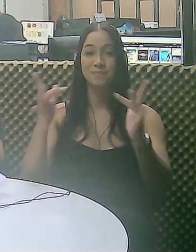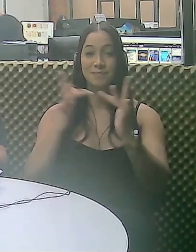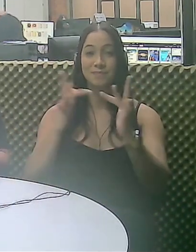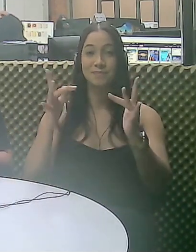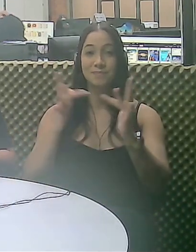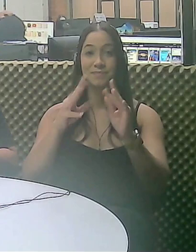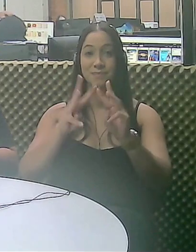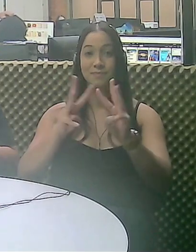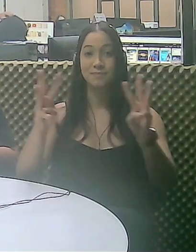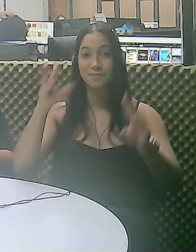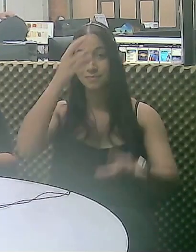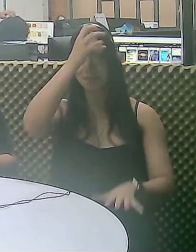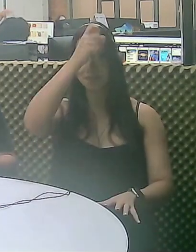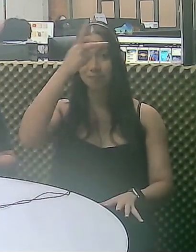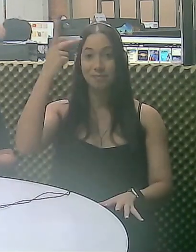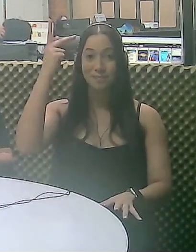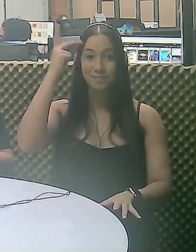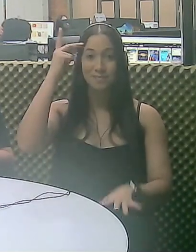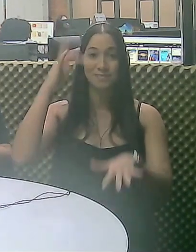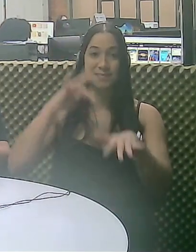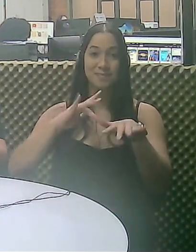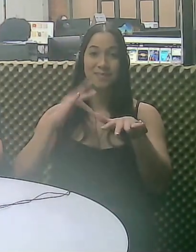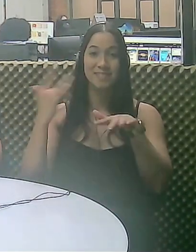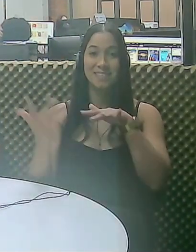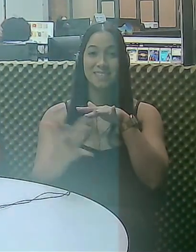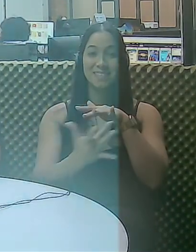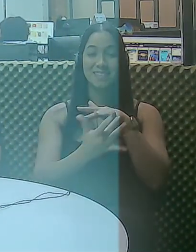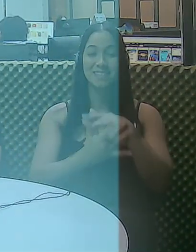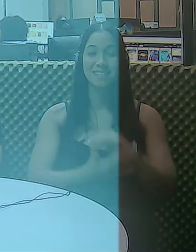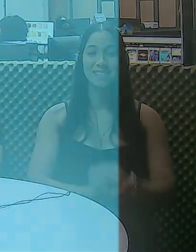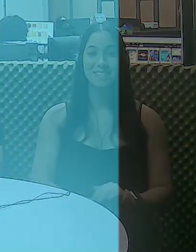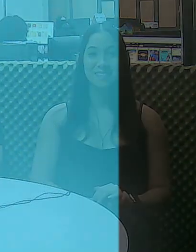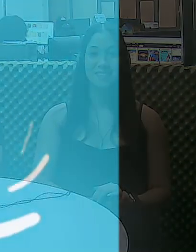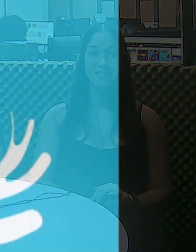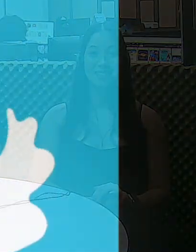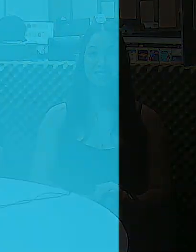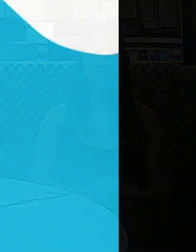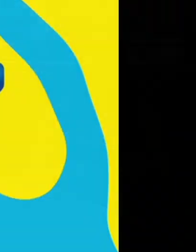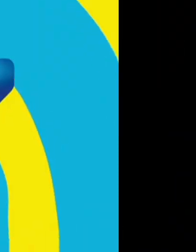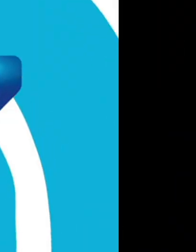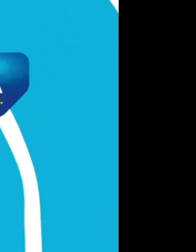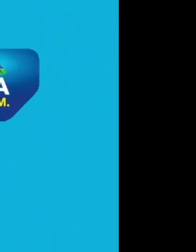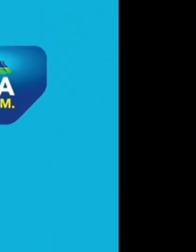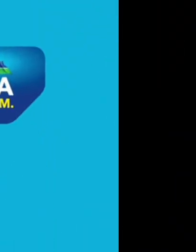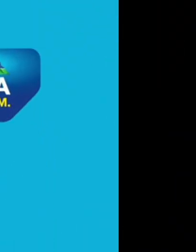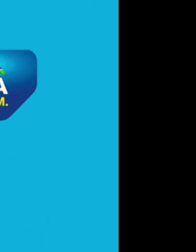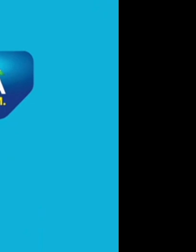Continue conosco no portal da Prefeitura e nas redes sociais.